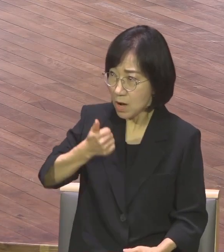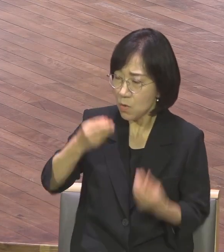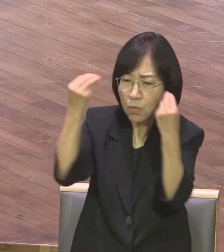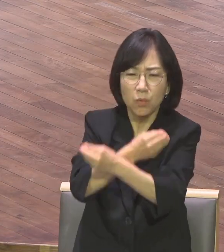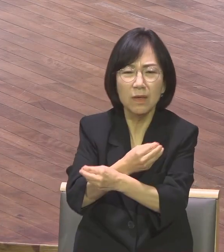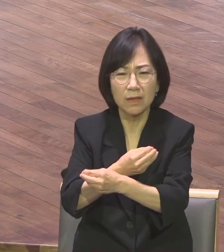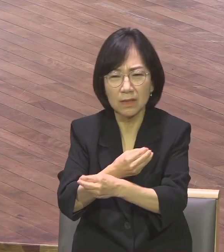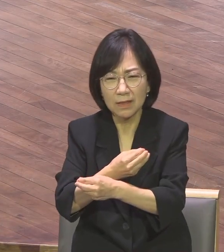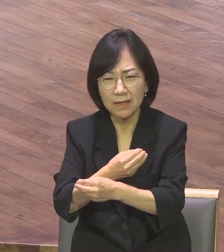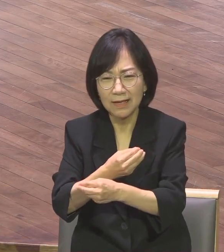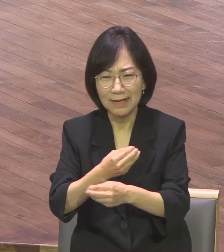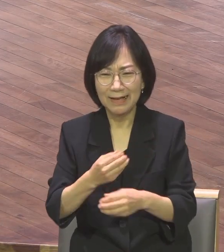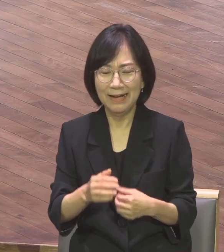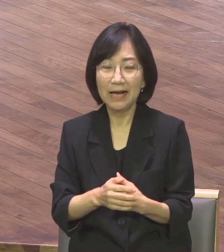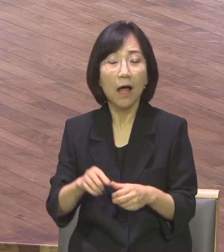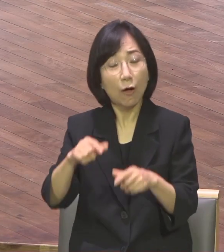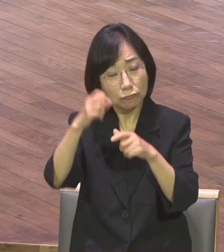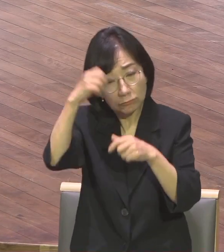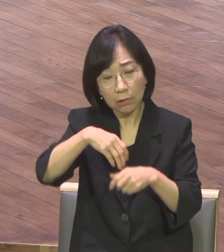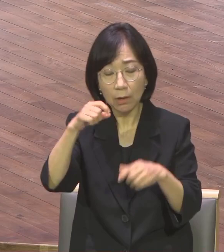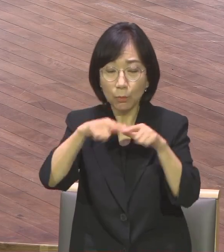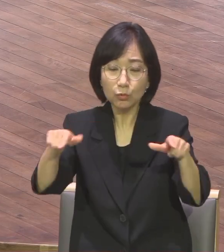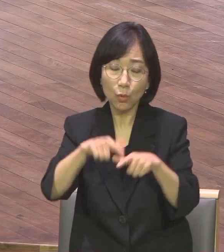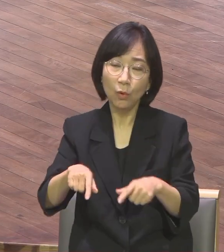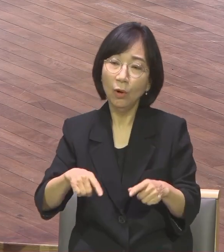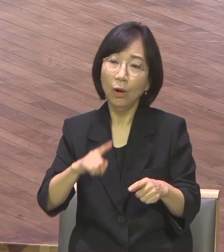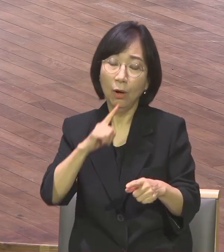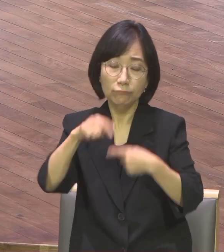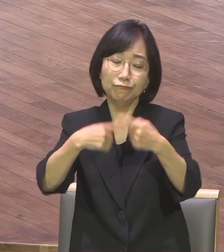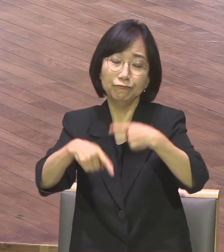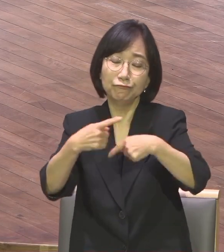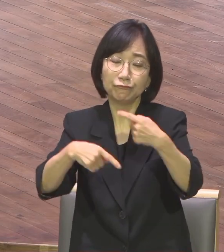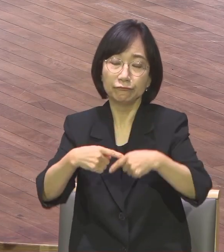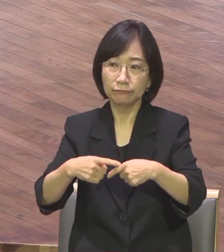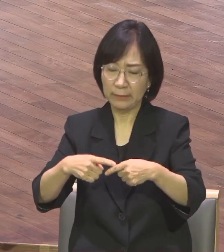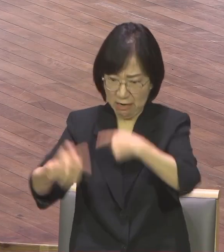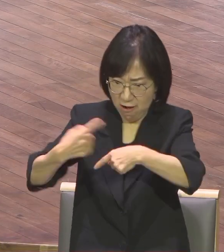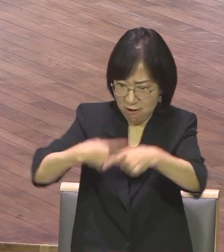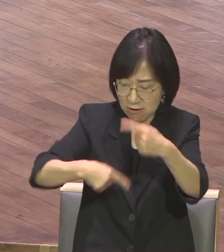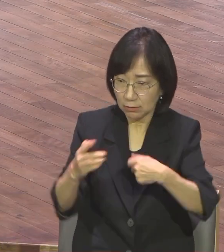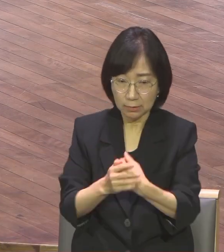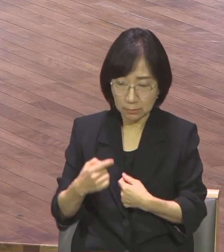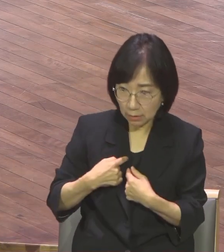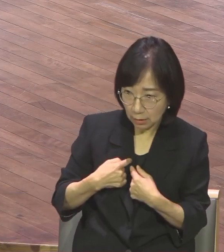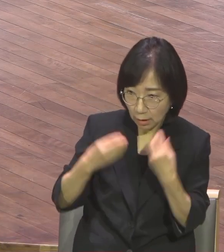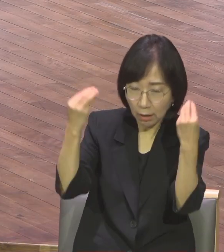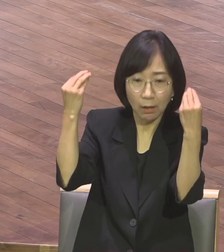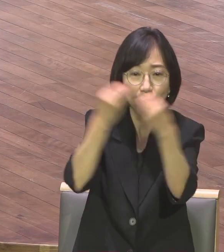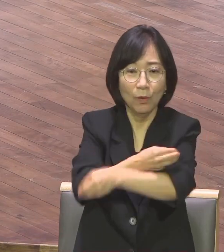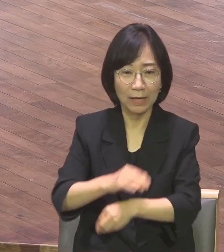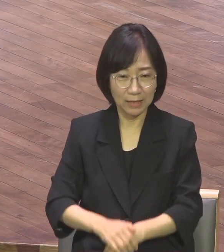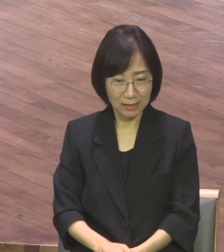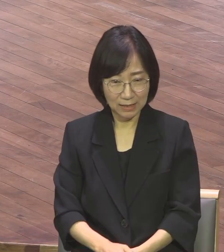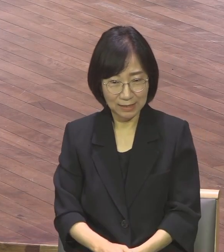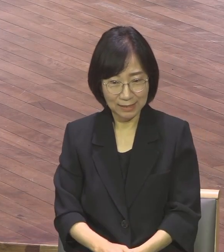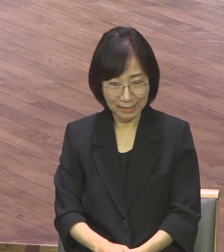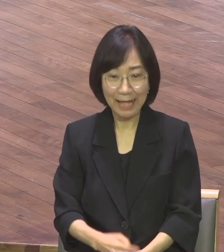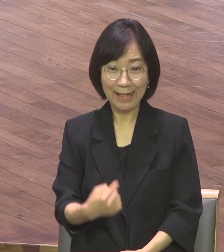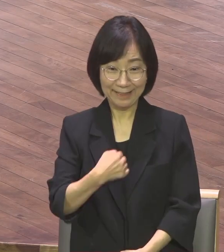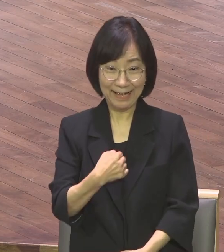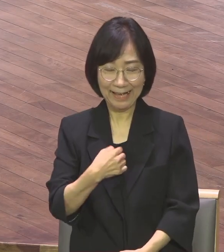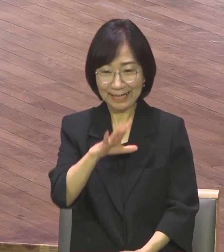소리가 커요. 그냥 보통 말을 하는데 상대가 들을 때는 싸움하는 것 같아. 제가 부산 할머니 가면 그 진짜